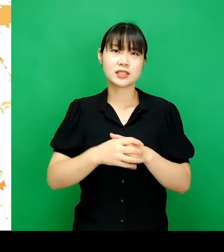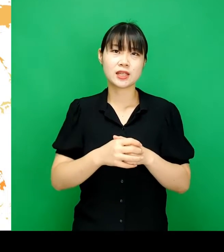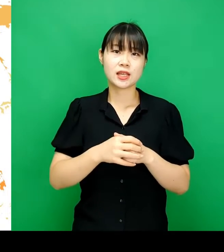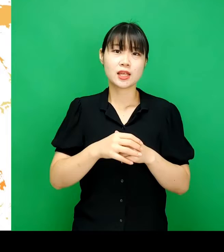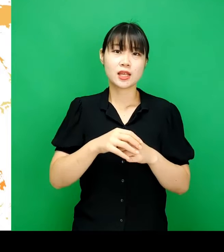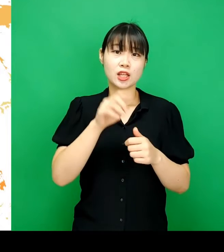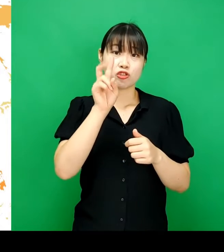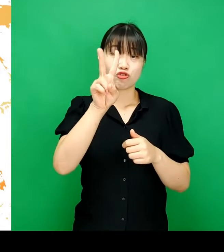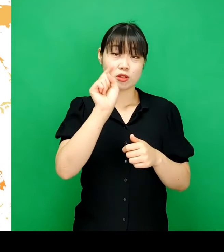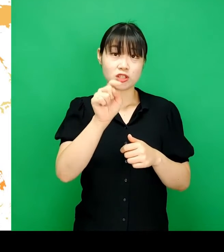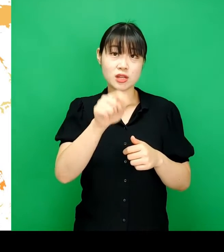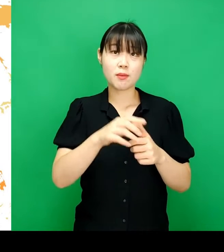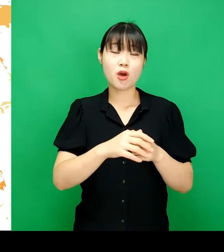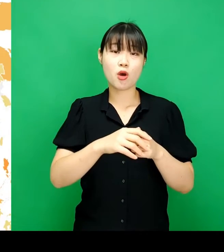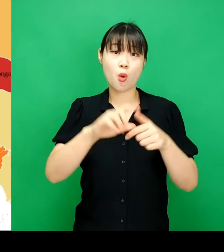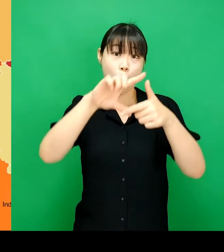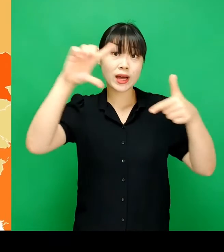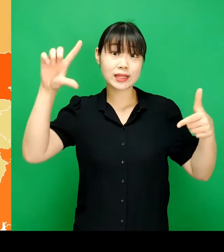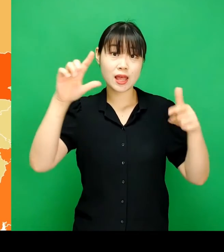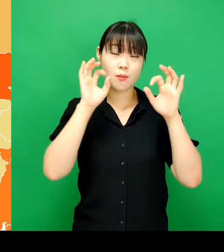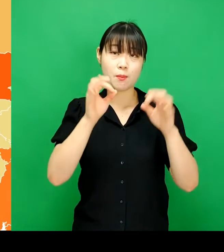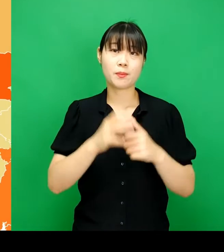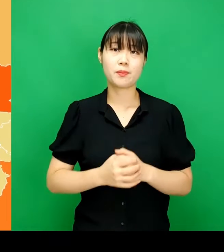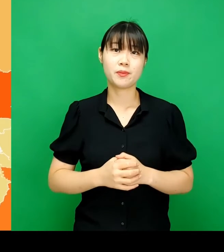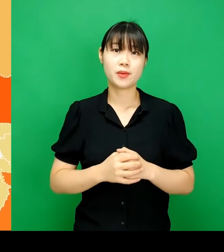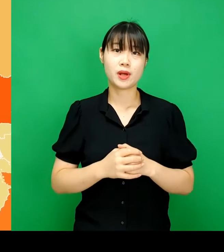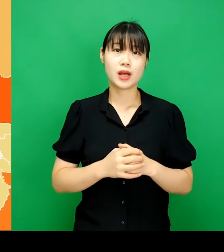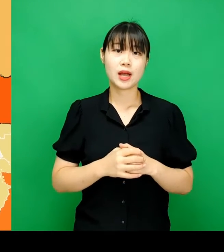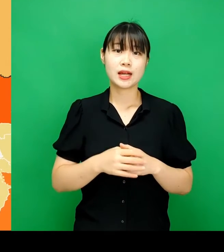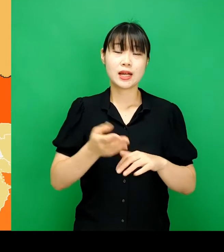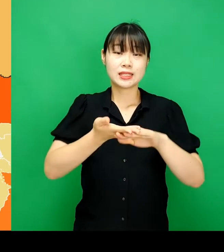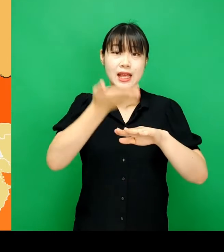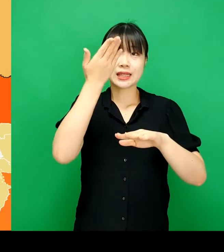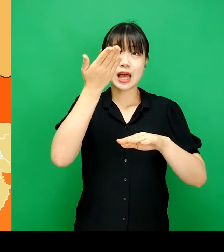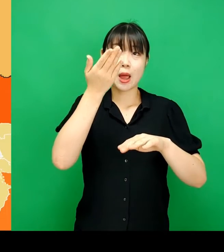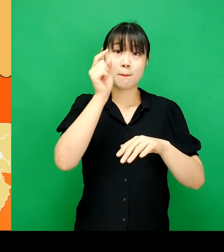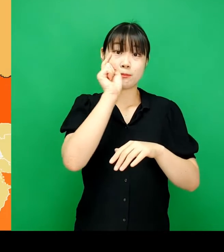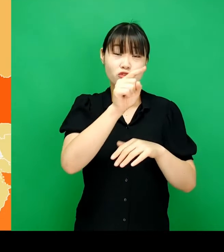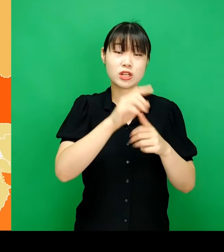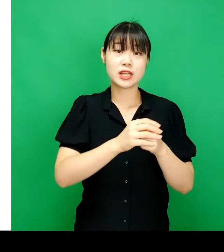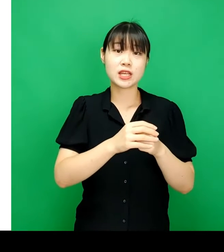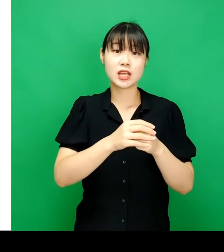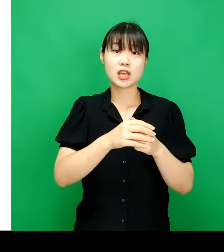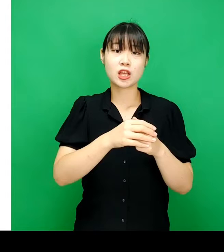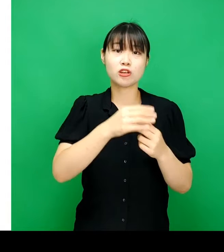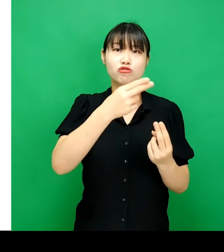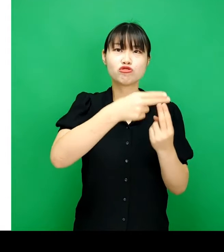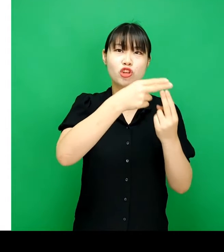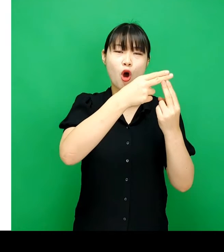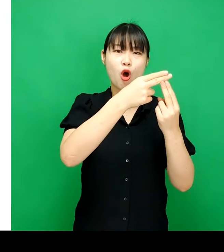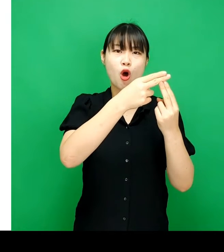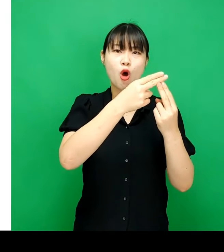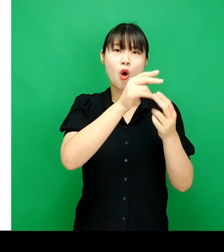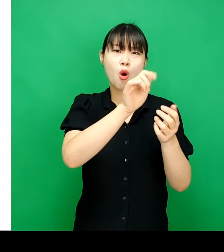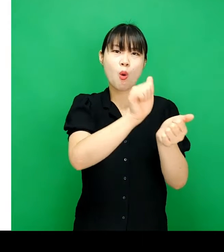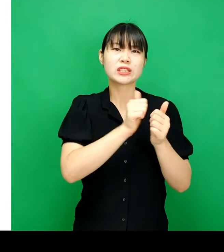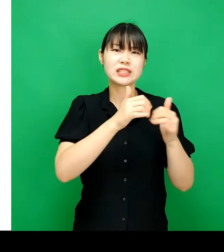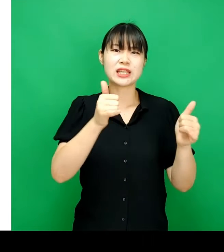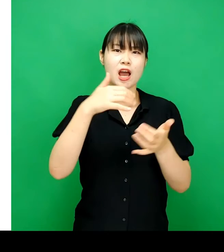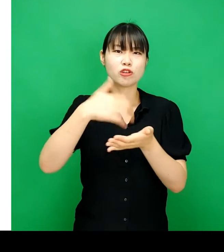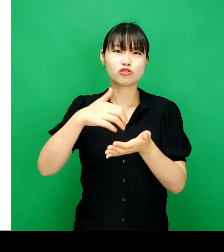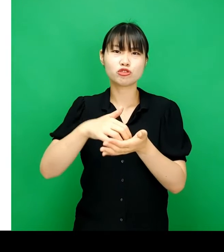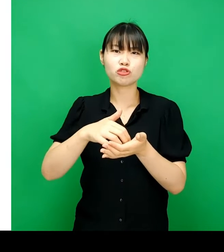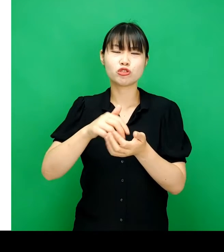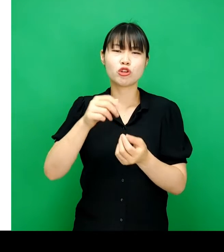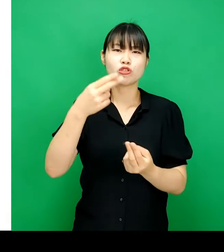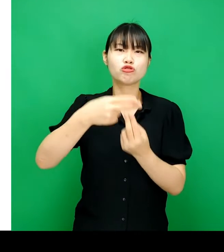파악할 수 있네요. 더블 클릭을 하면 지도를 확대해서 볼 수 있습니다. 상단의 버튼을 클릭하면 누적